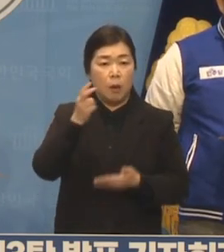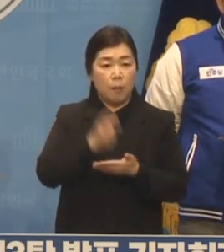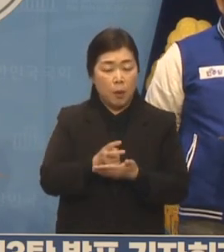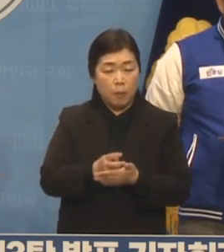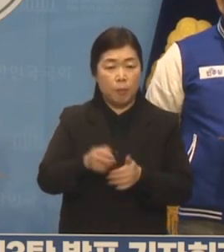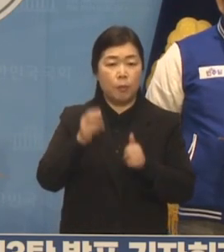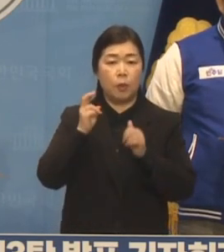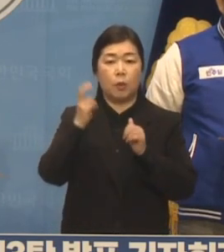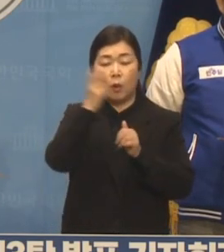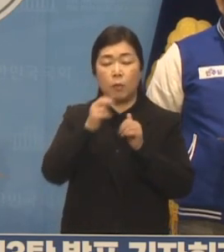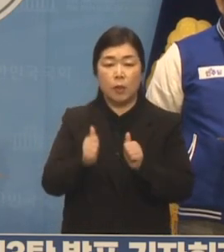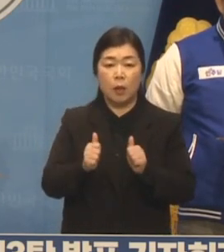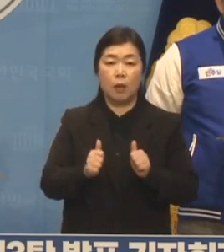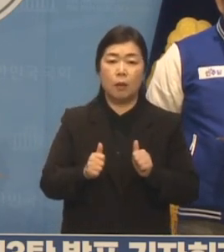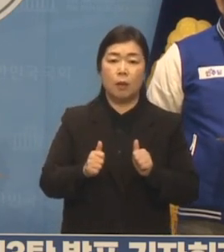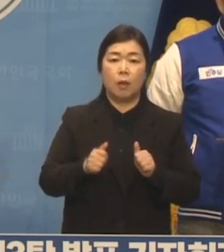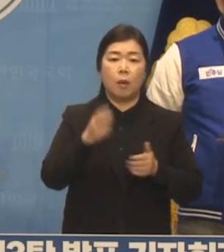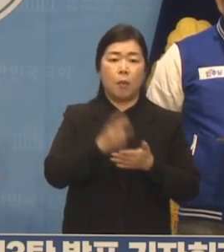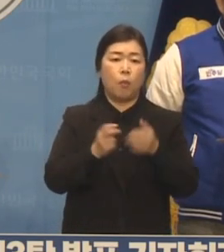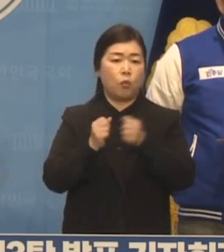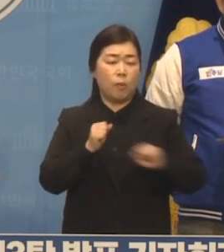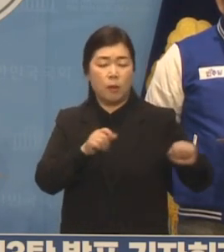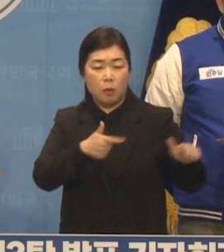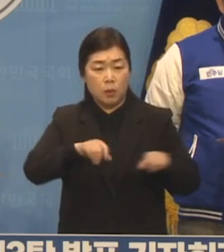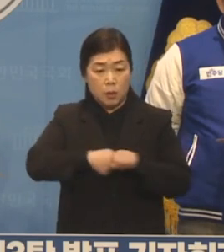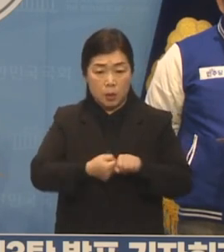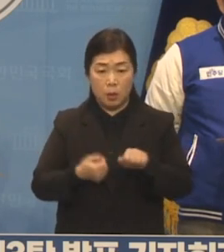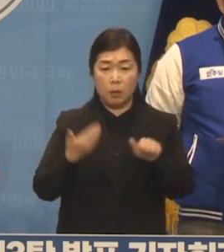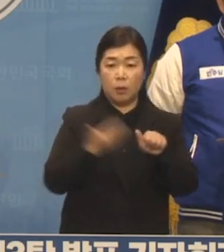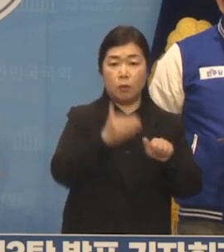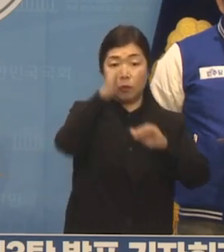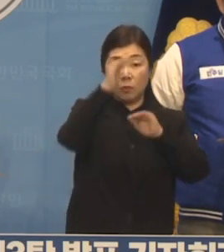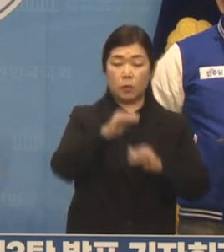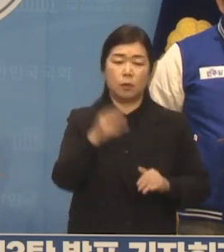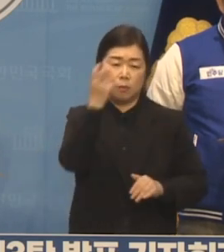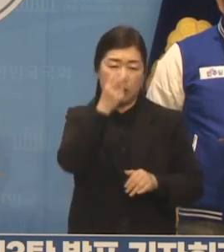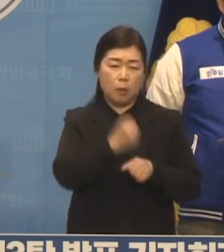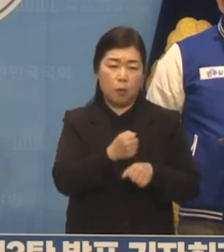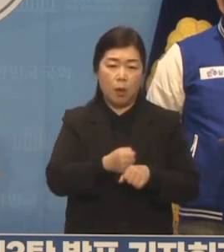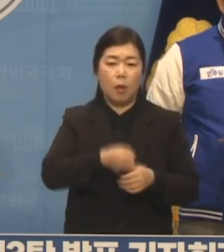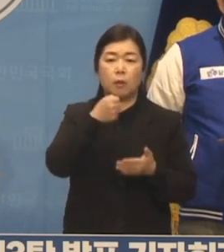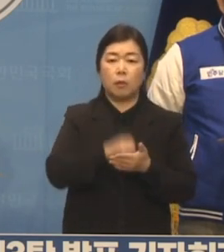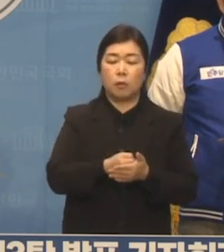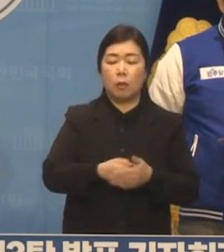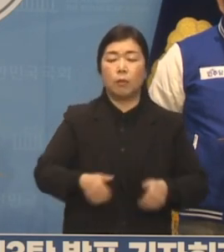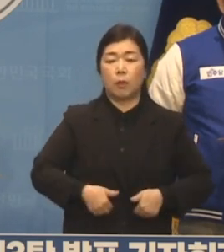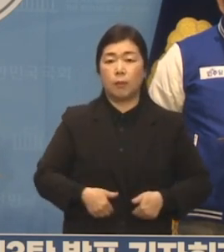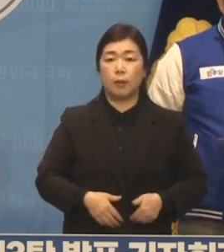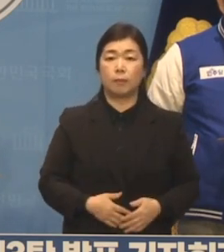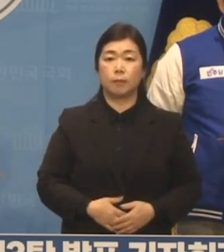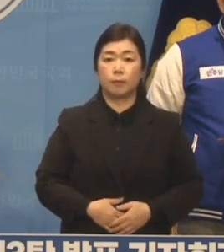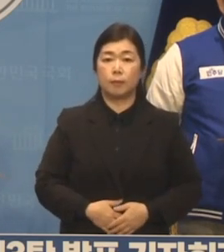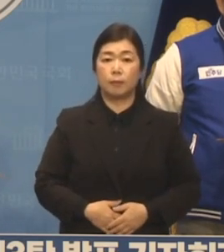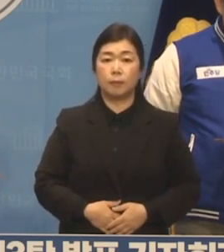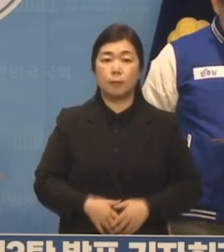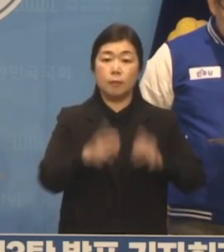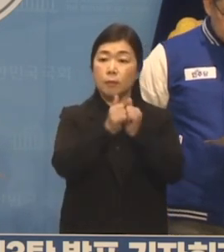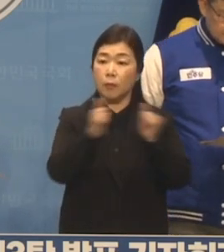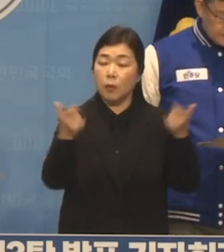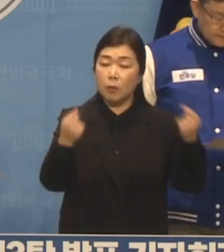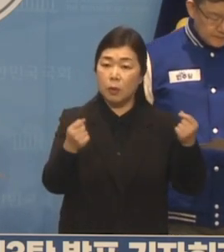검사, 변호사의 법령 위반 등 징계 사유를 조사하고 징계를 의결할 필요가 있습니다.